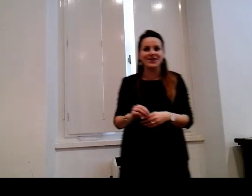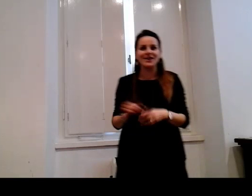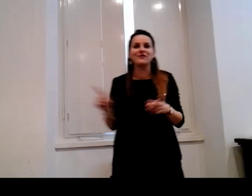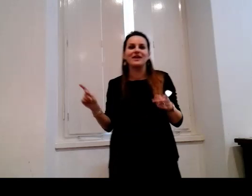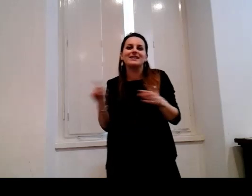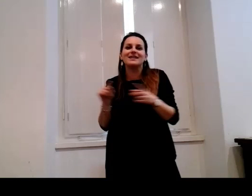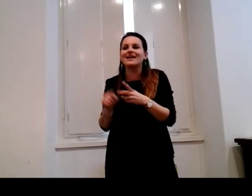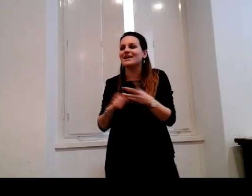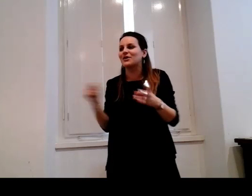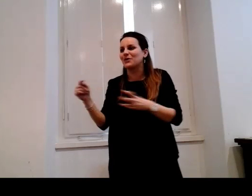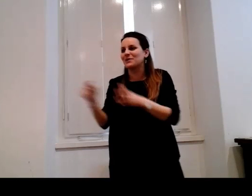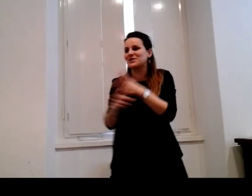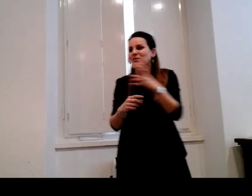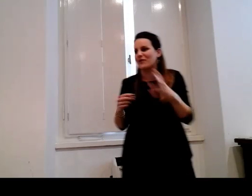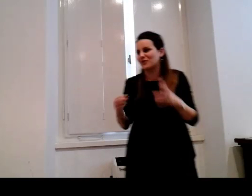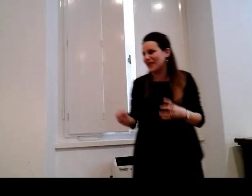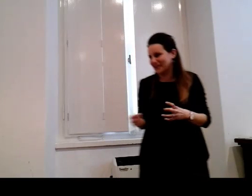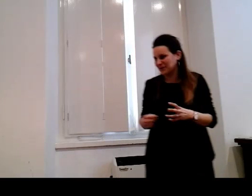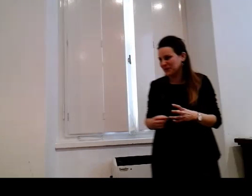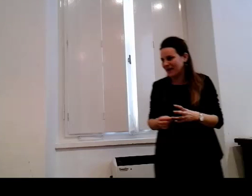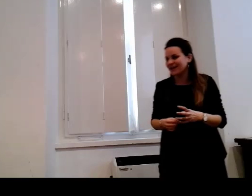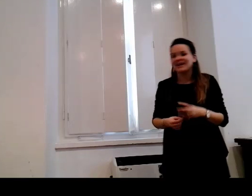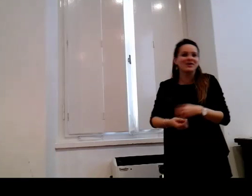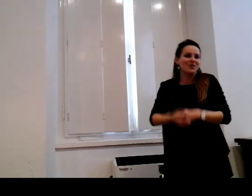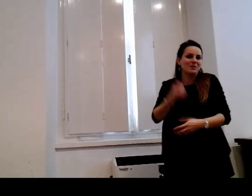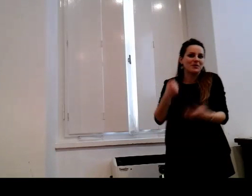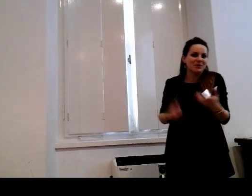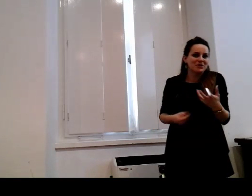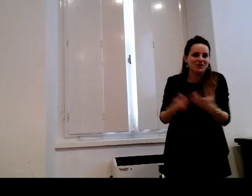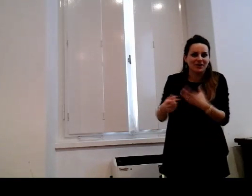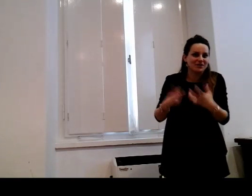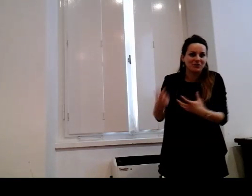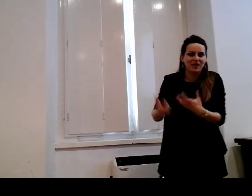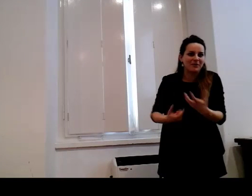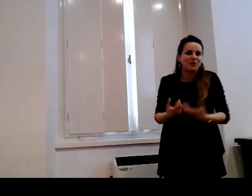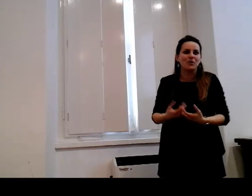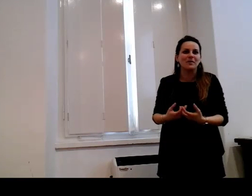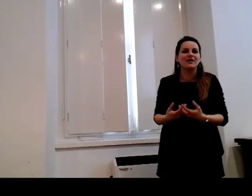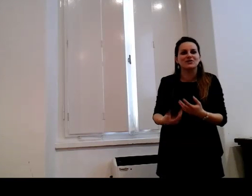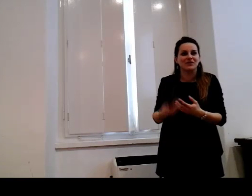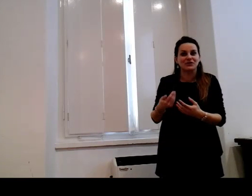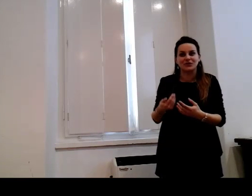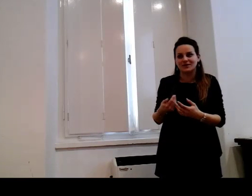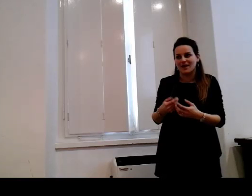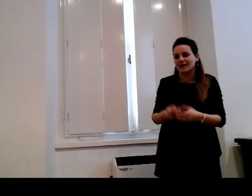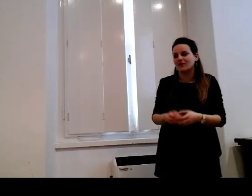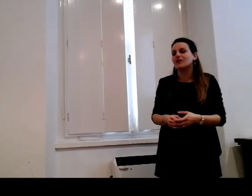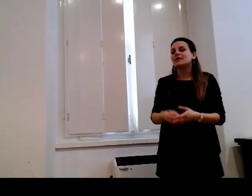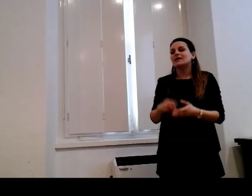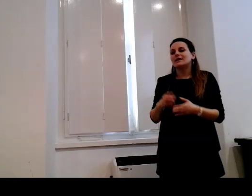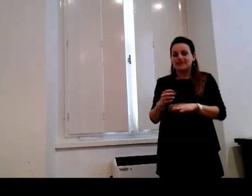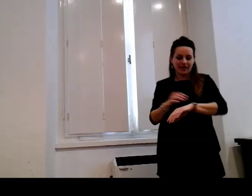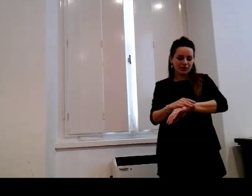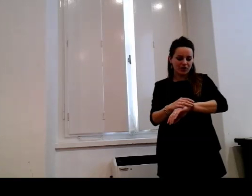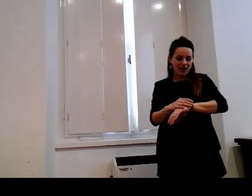e vede come si muovono gli altri due, che dopo ce lo restituiamo come osservatore esterno. Se